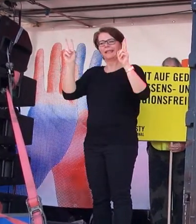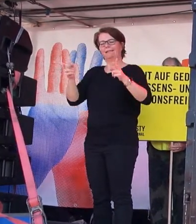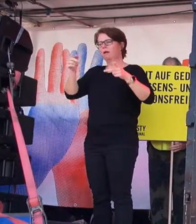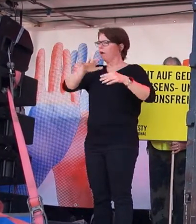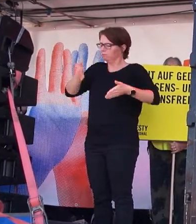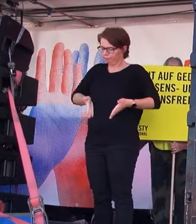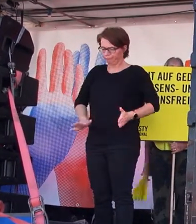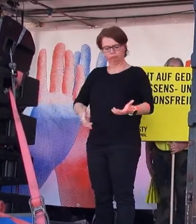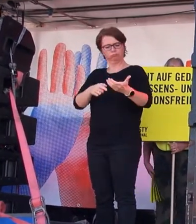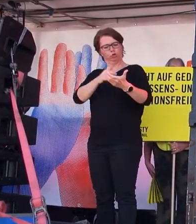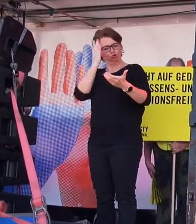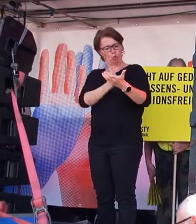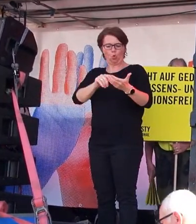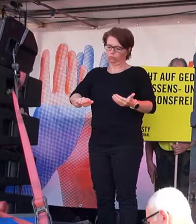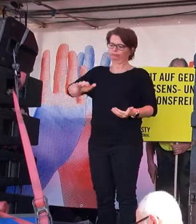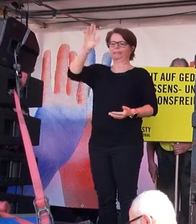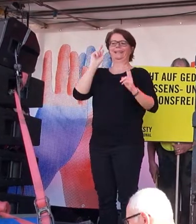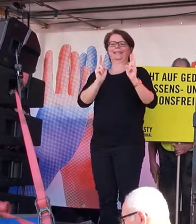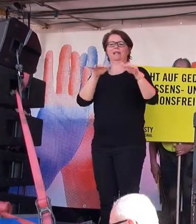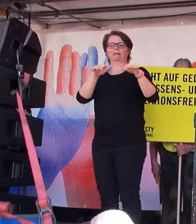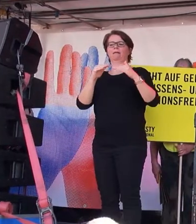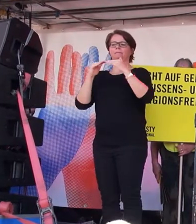der Allgemeinen Erklärung der Menschenrechte.